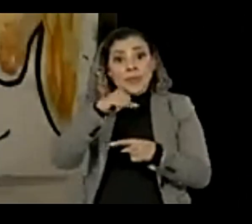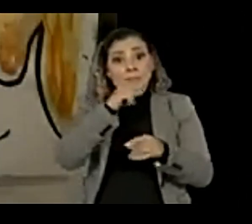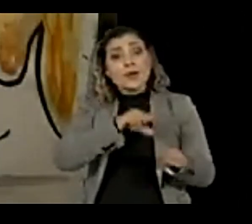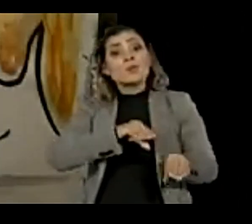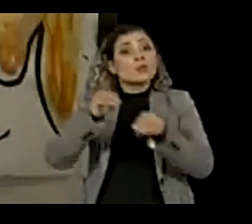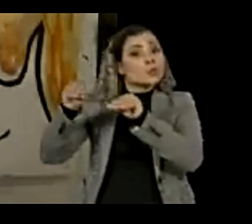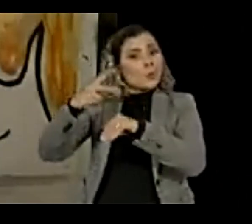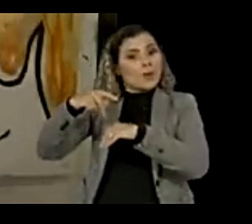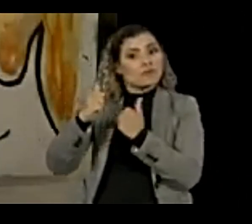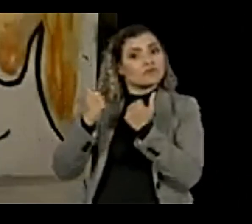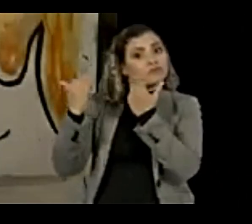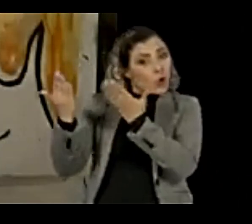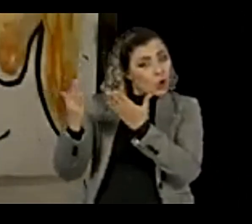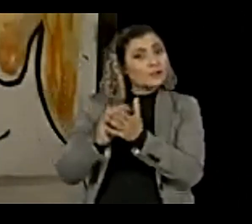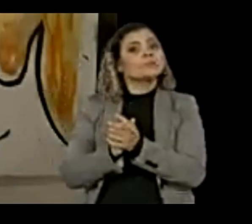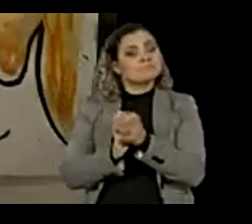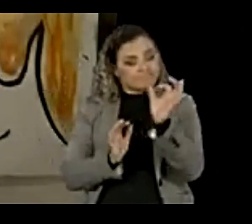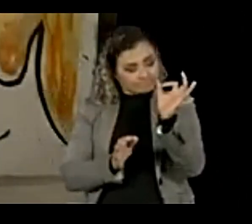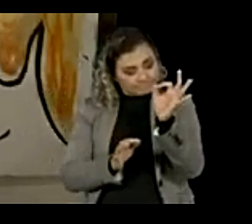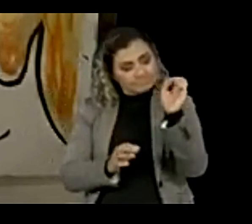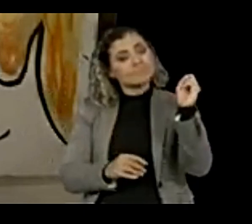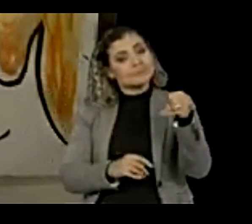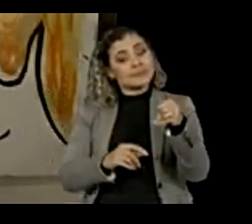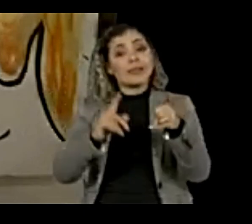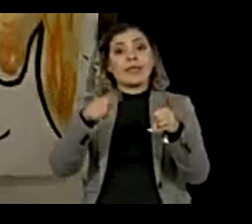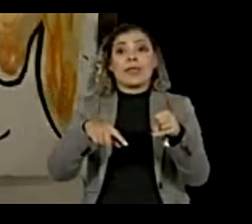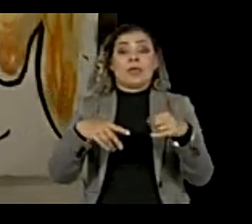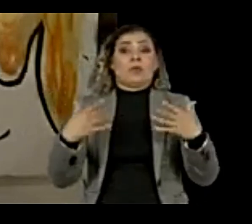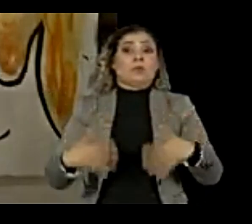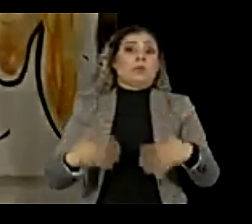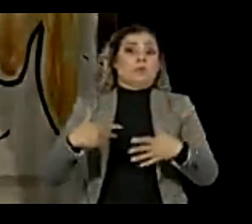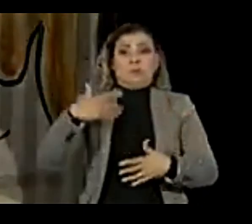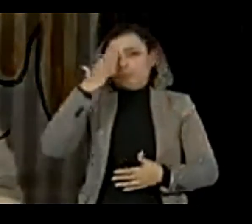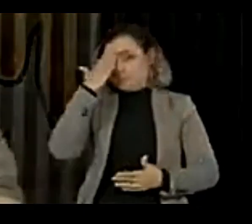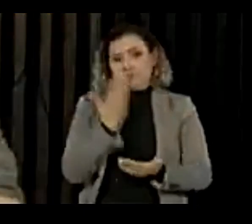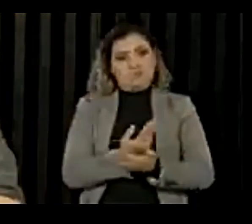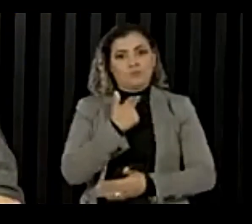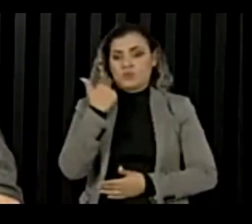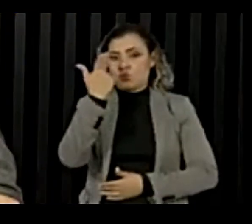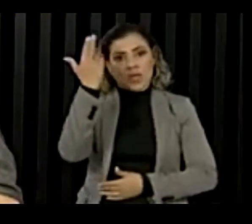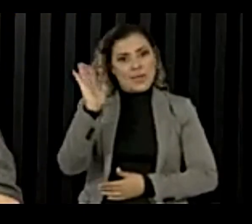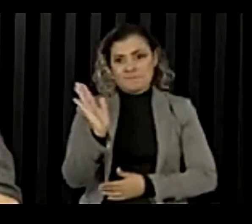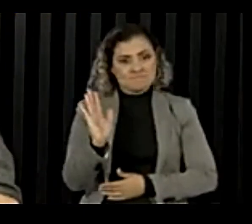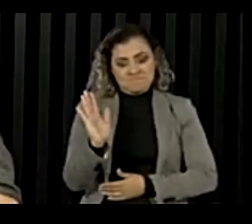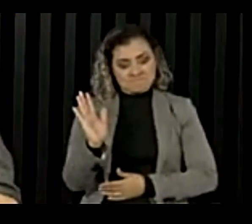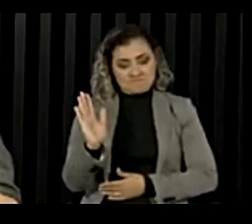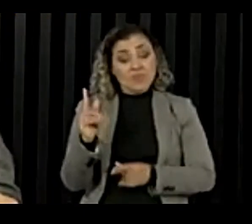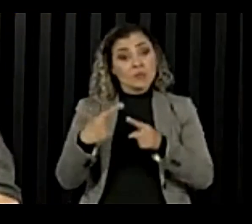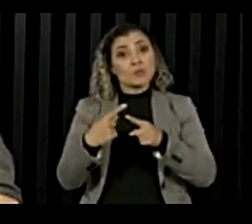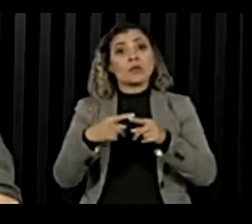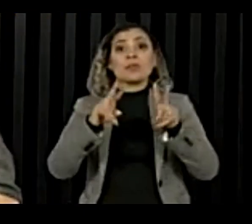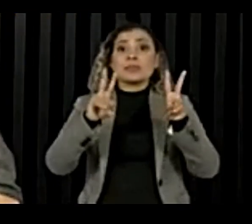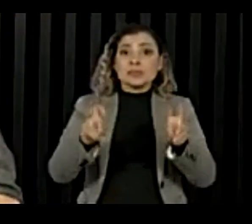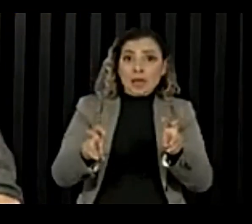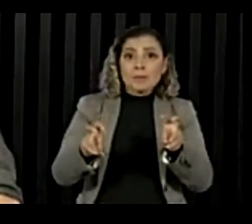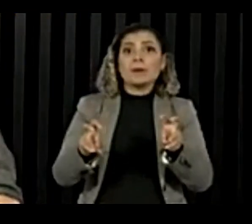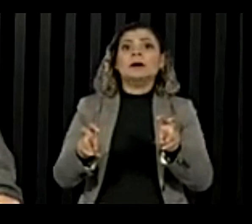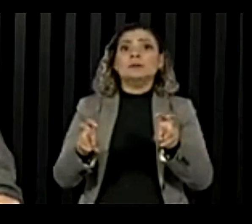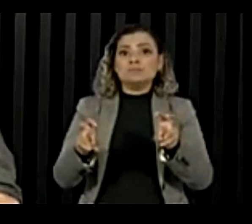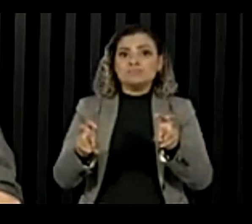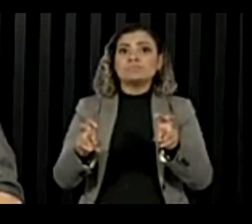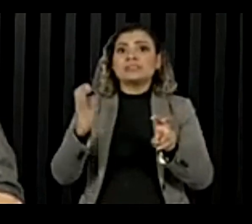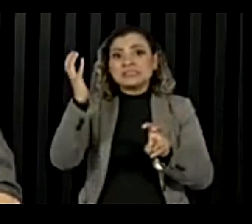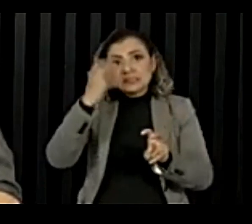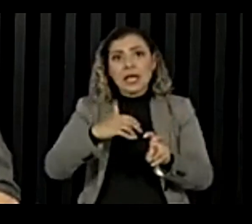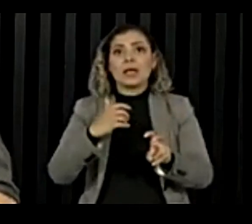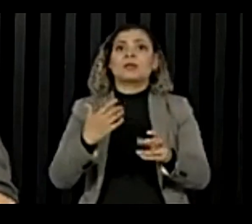Brasil. E isso é realmente inacreditável. É por isso que quando eu falo sobre a gente